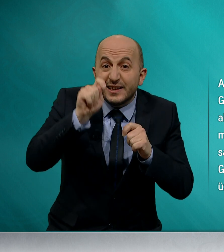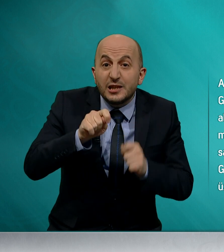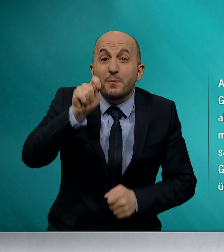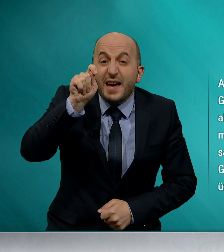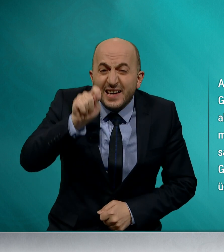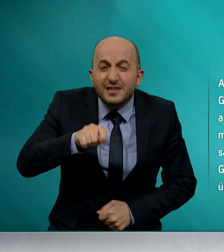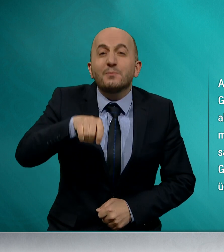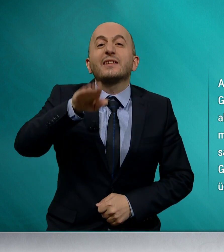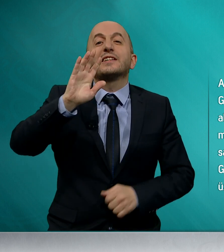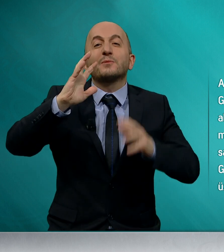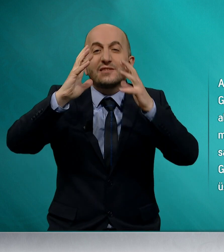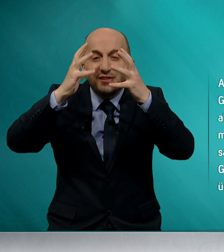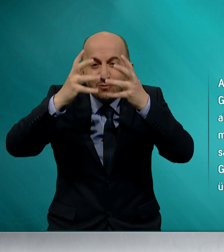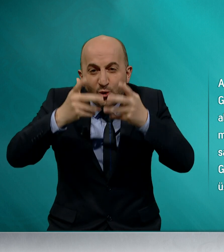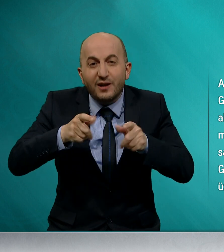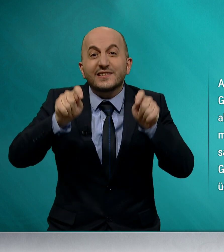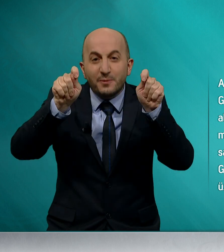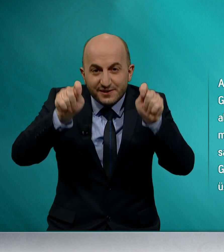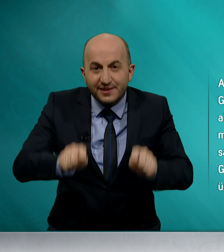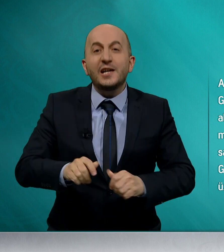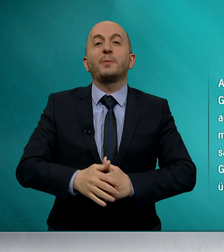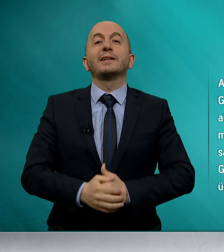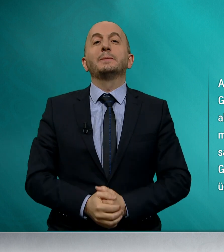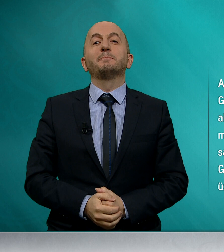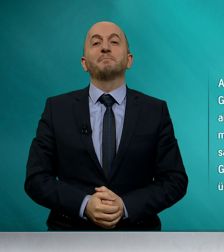edip etmediğimizin muhasebesini yapalım.